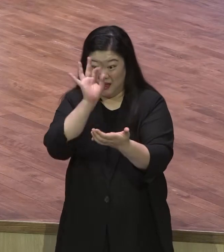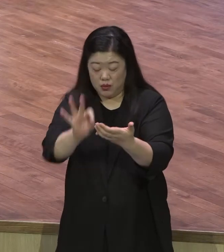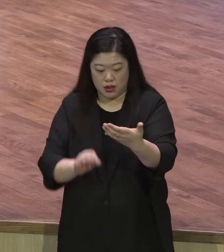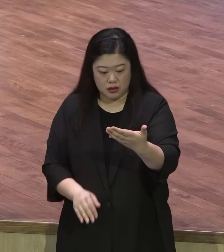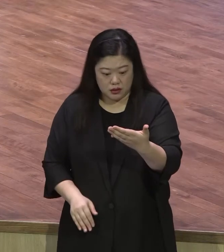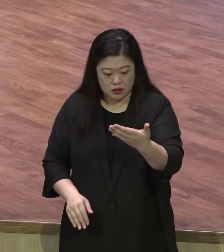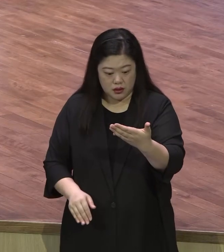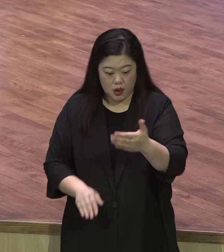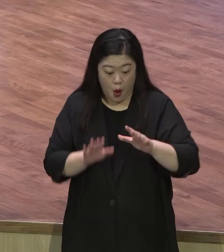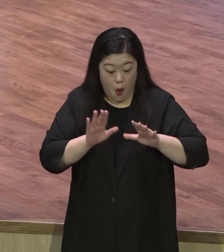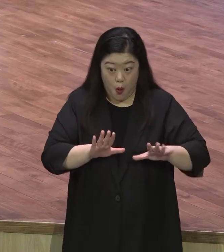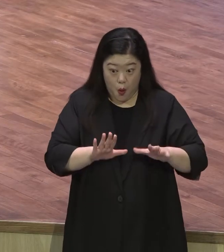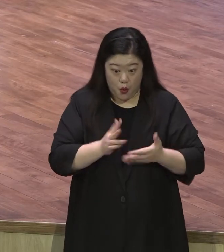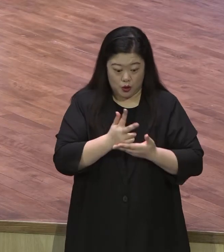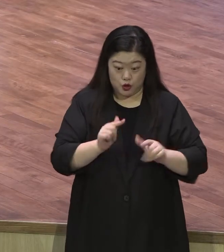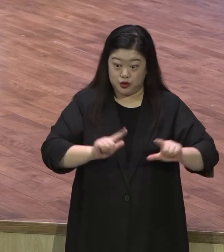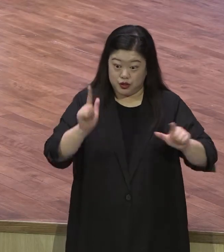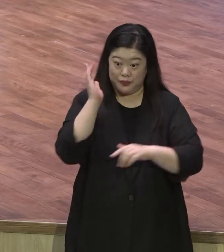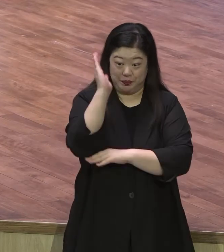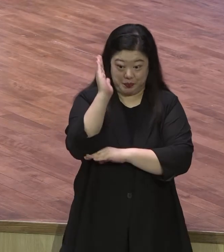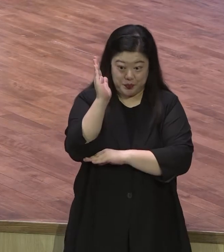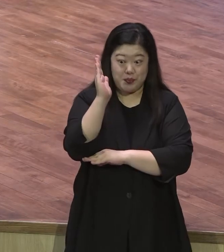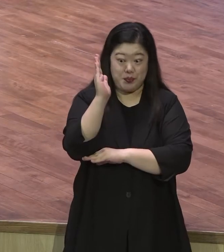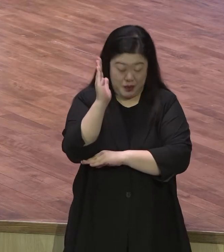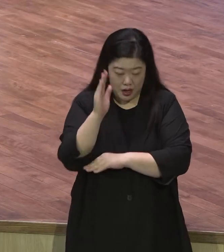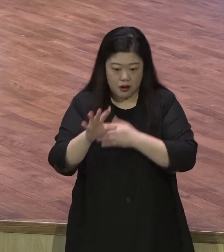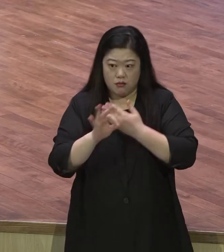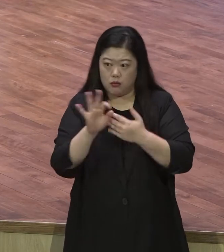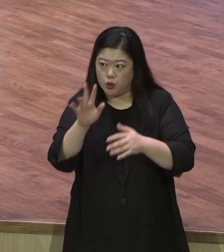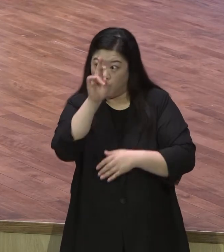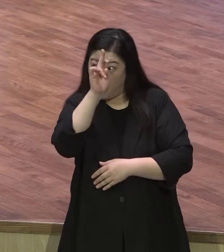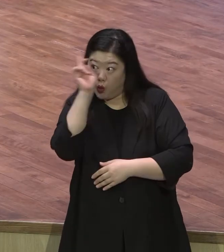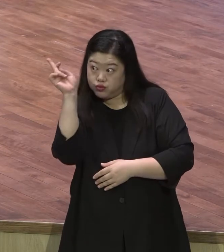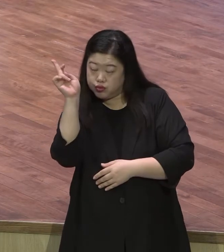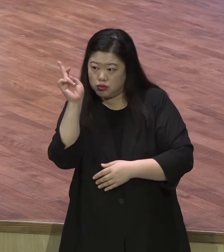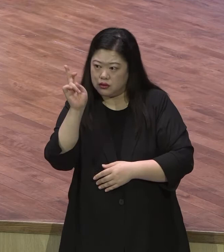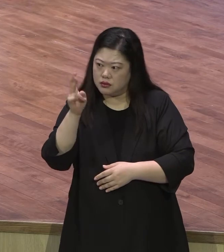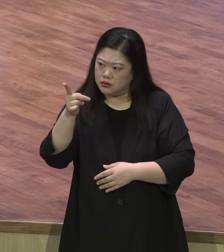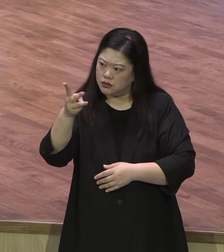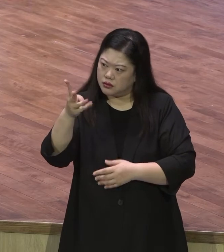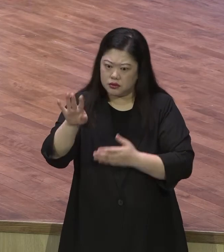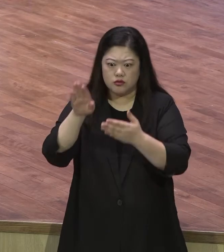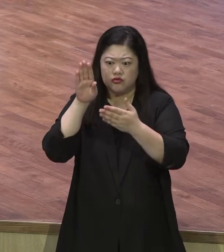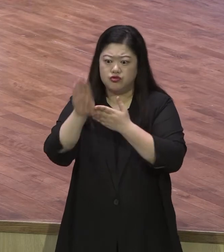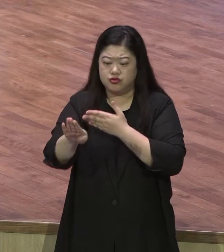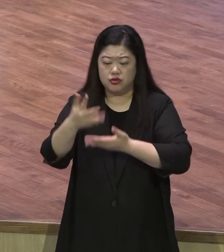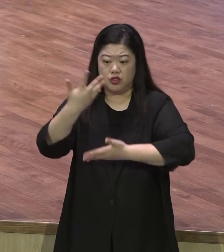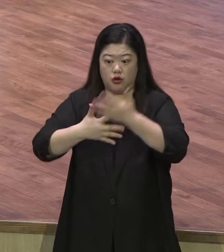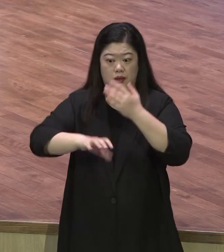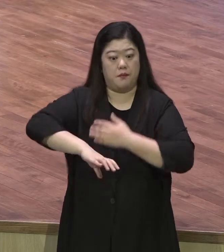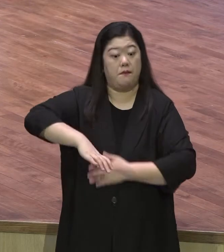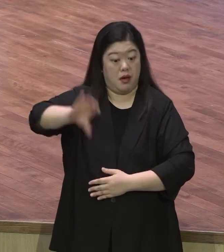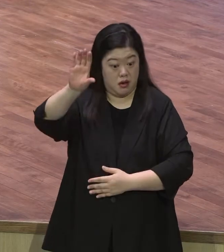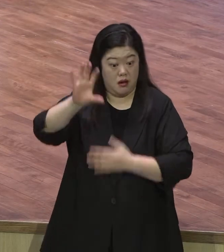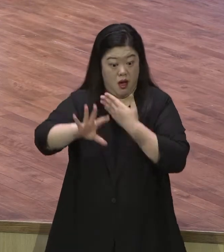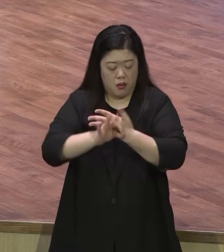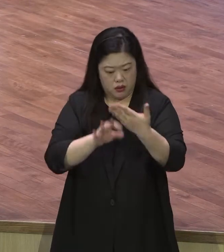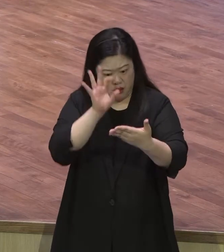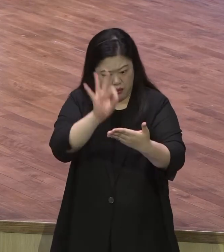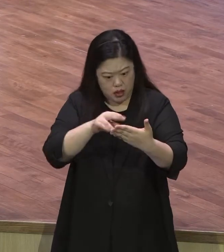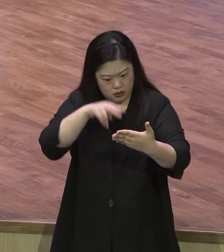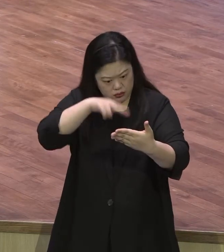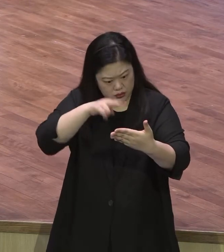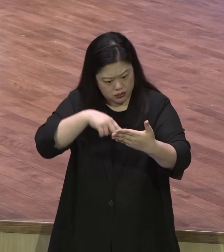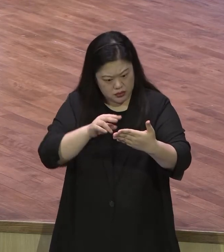주의를 쓰고 이번 산상수원 한글을 여러분이 최소한도 다섯 번 이상 들으시기 바랍니다. 다섯 번 이상 저